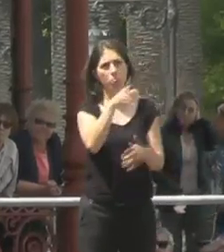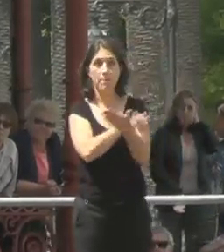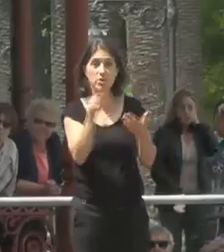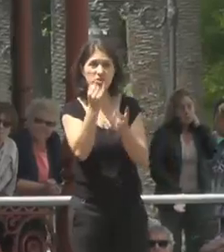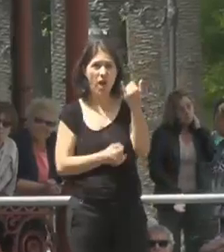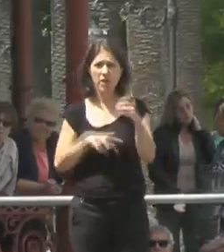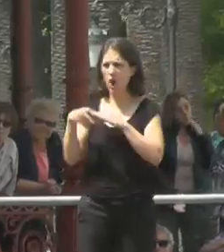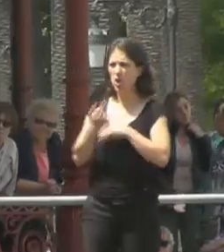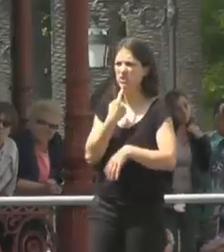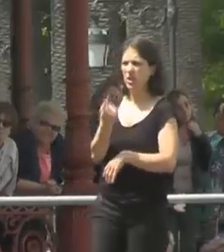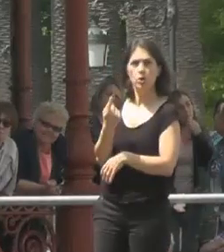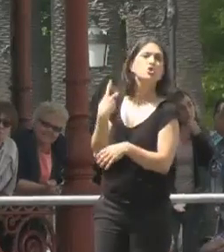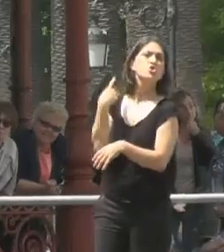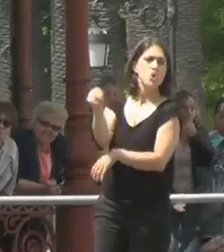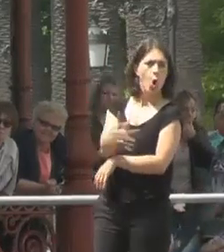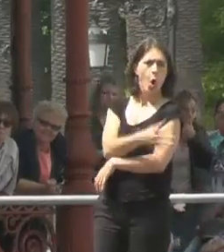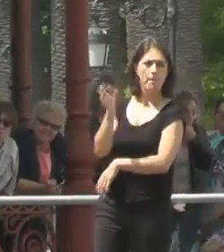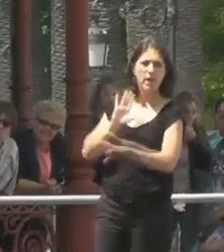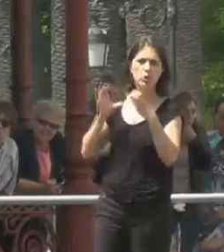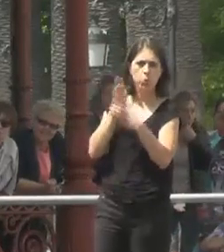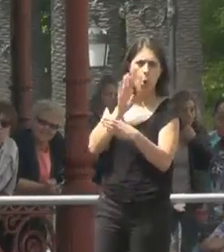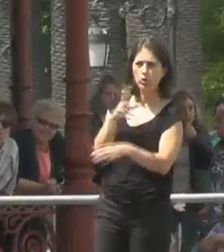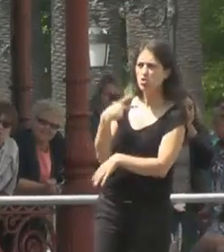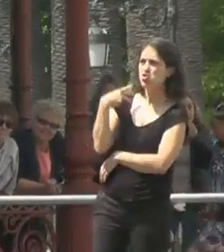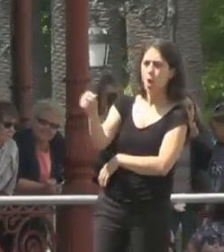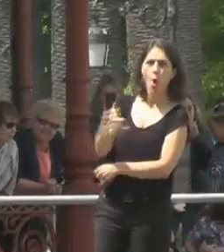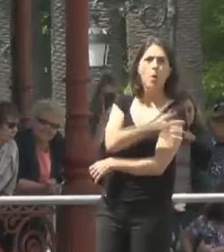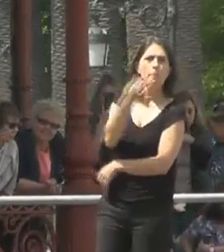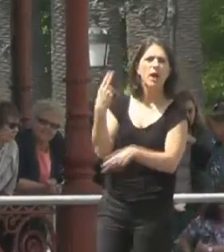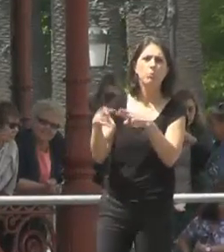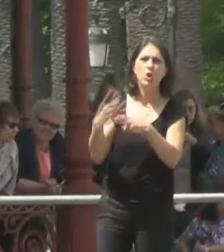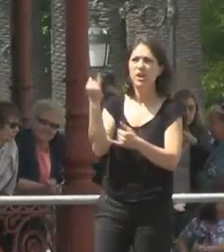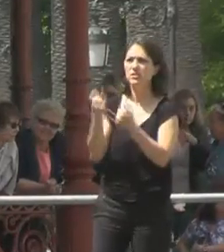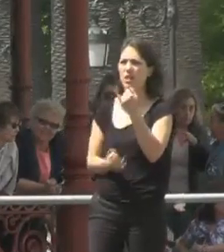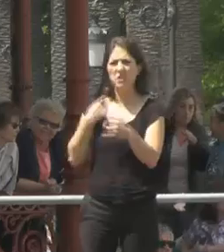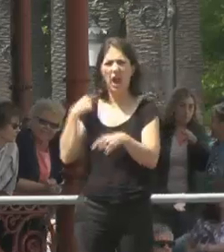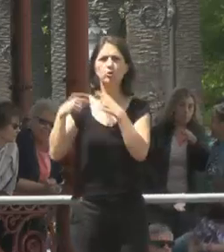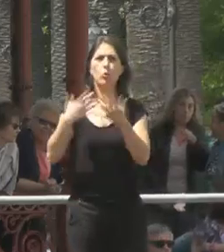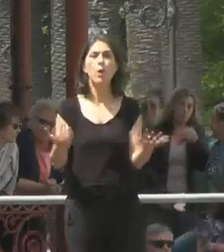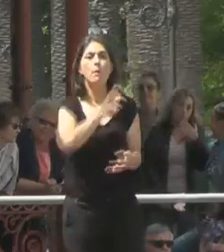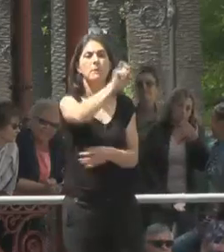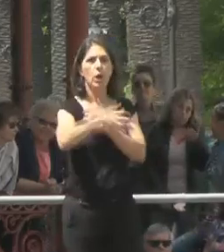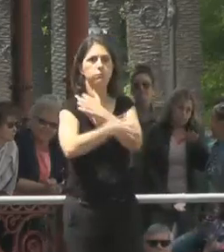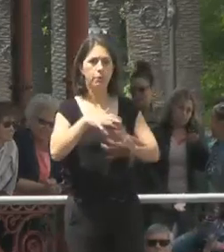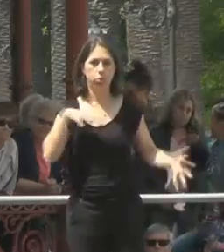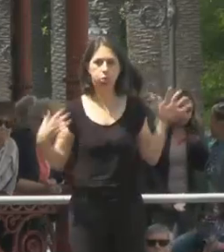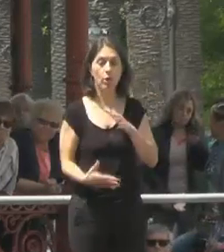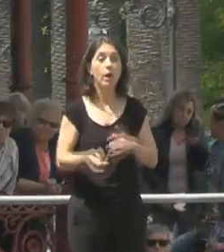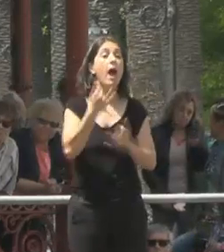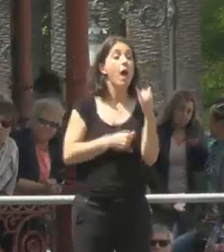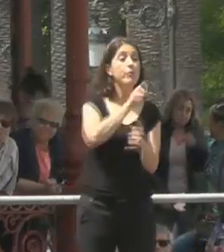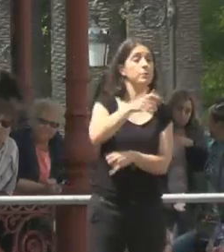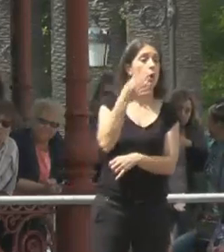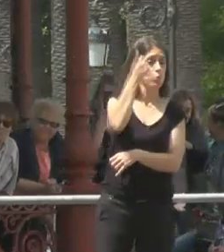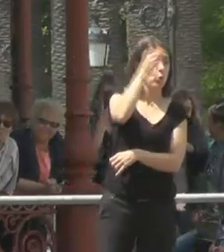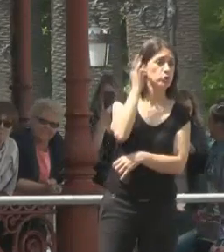los recortes, no al partido de los corruptos, no a las políticas que dejan a las personas en la miseria, 11 millones de mujeres y hombres